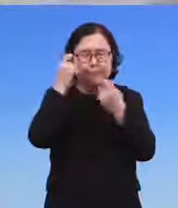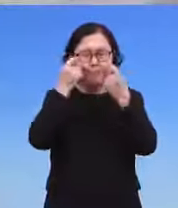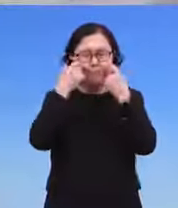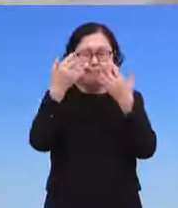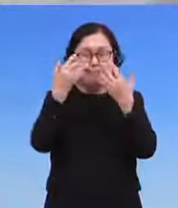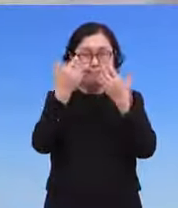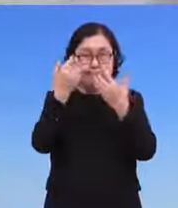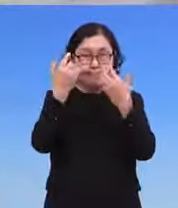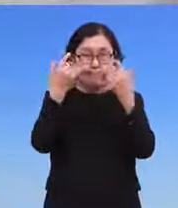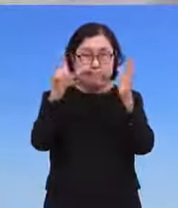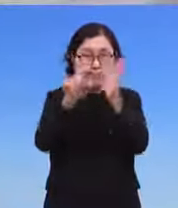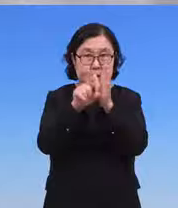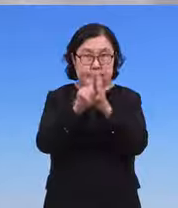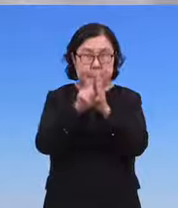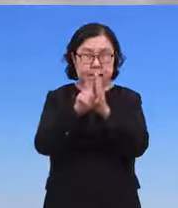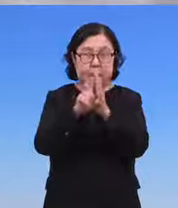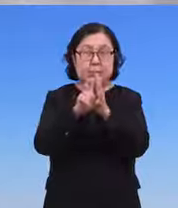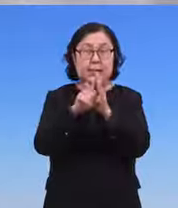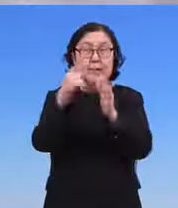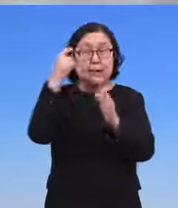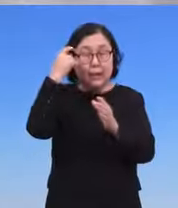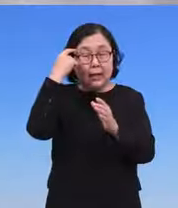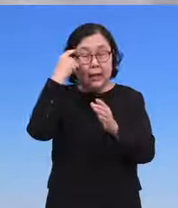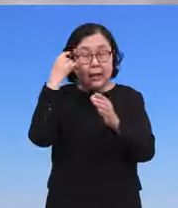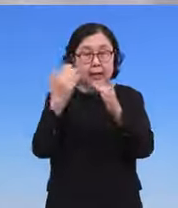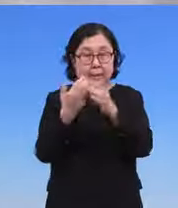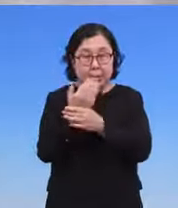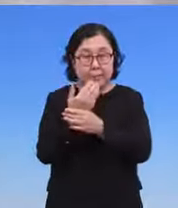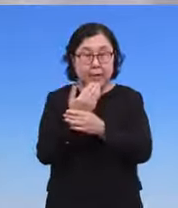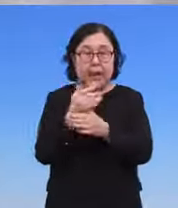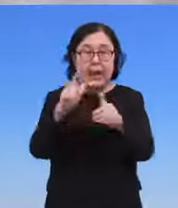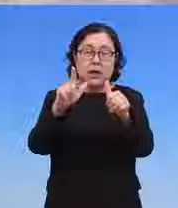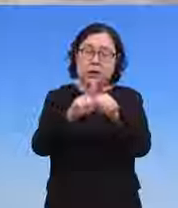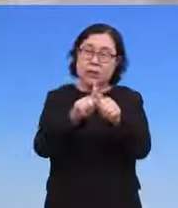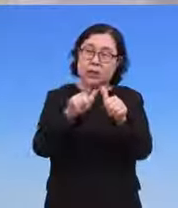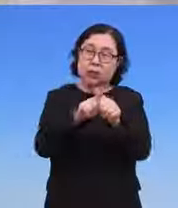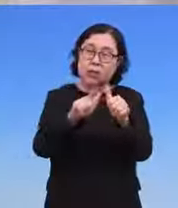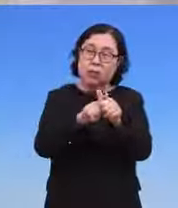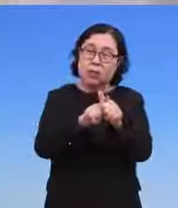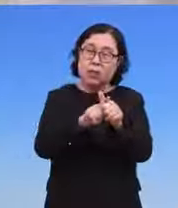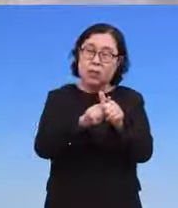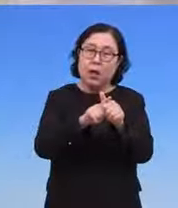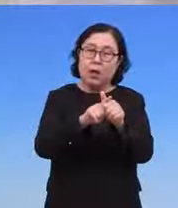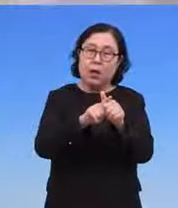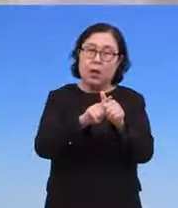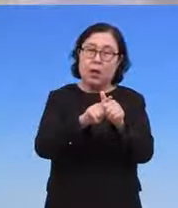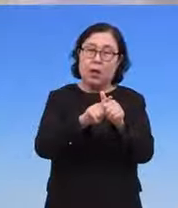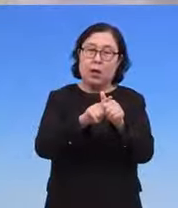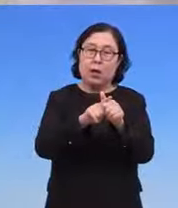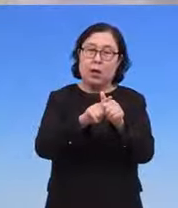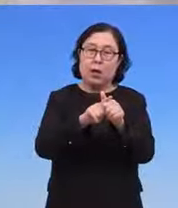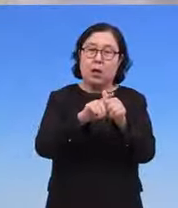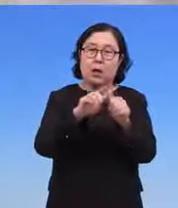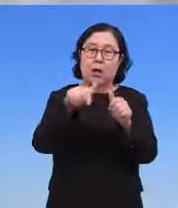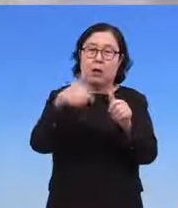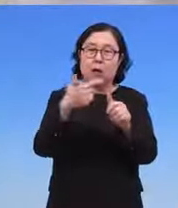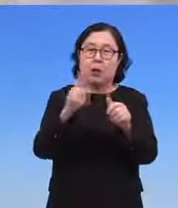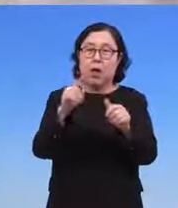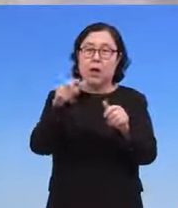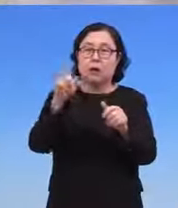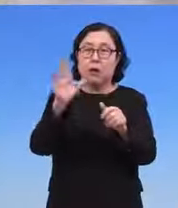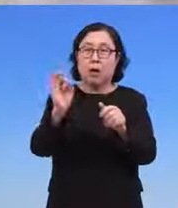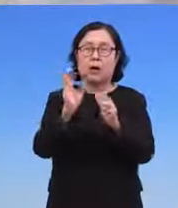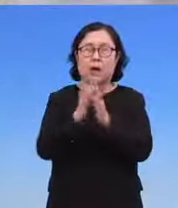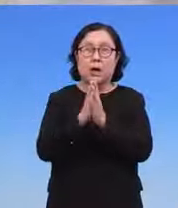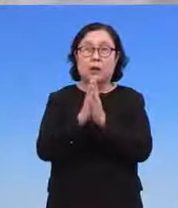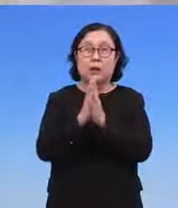그 책은 그 로드니 스타크라는 학자가 쓴 책인데요. 기독교의 발흥이라는 책입니다. 그래서 이게 무슨